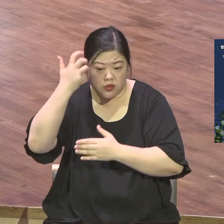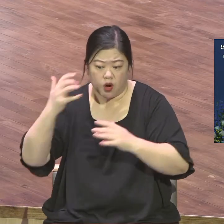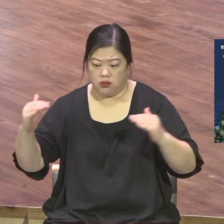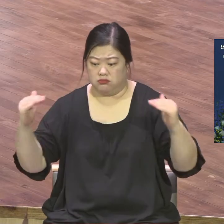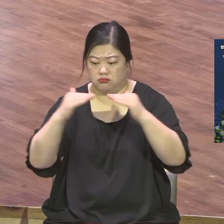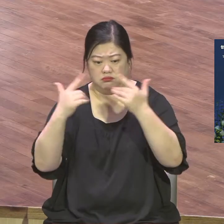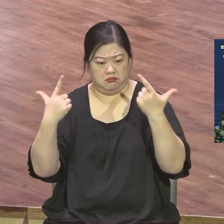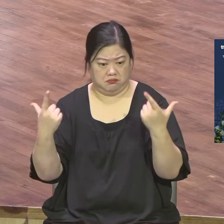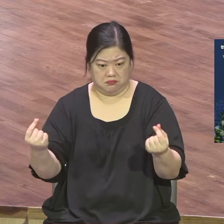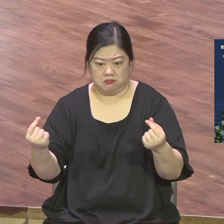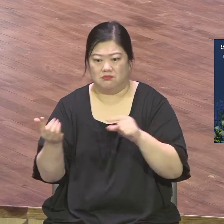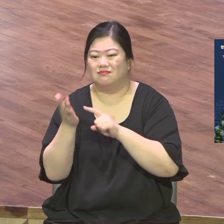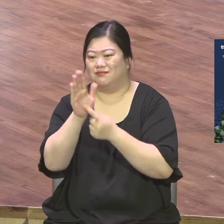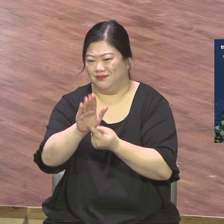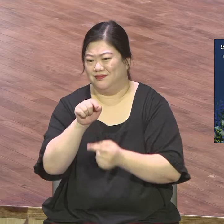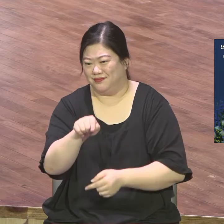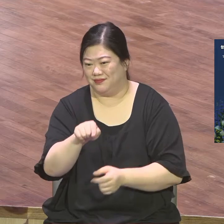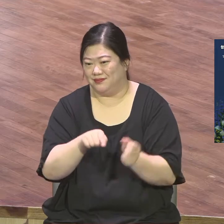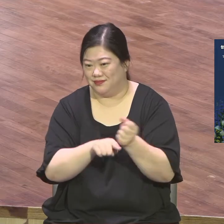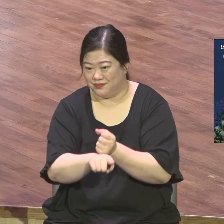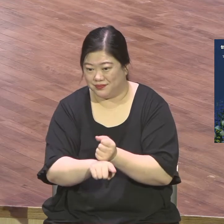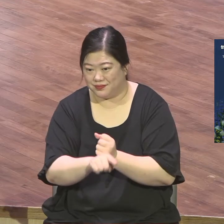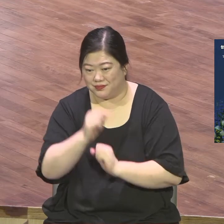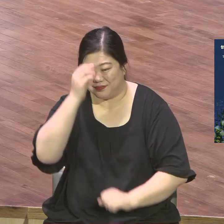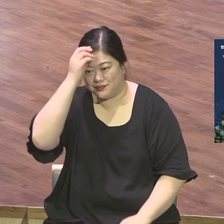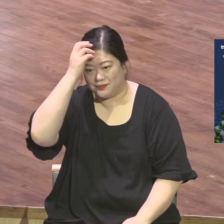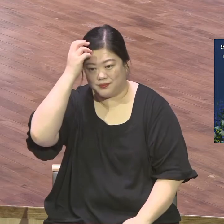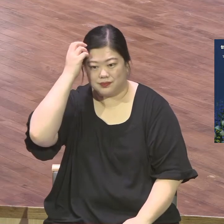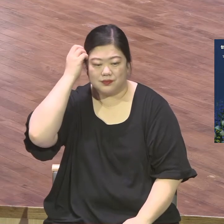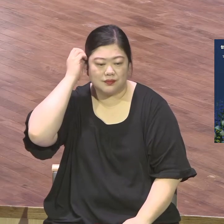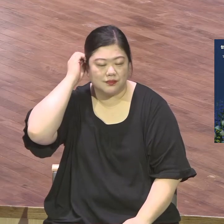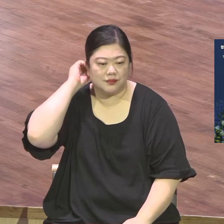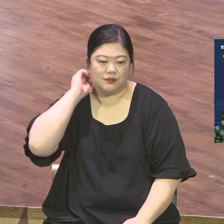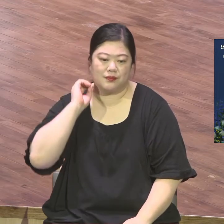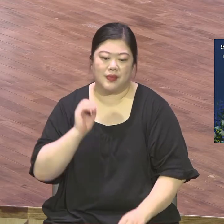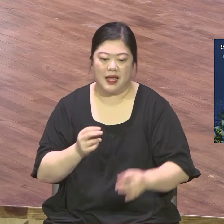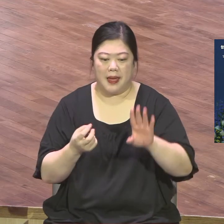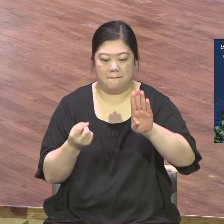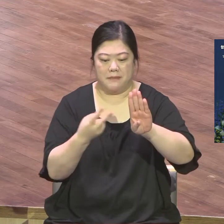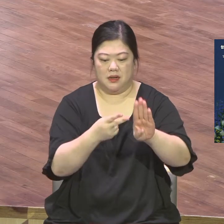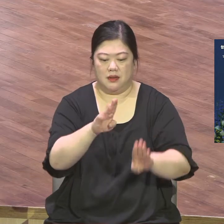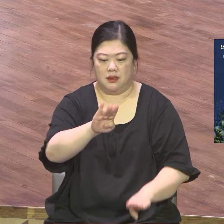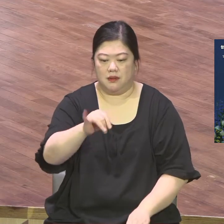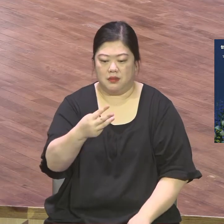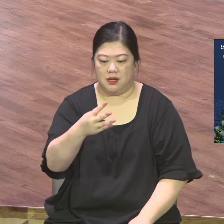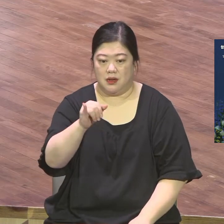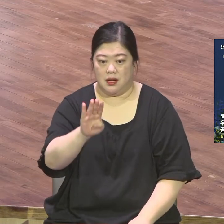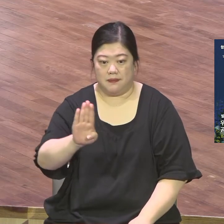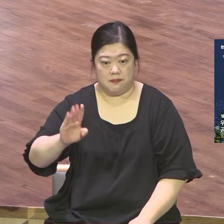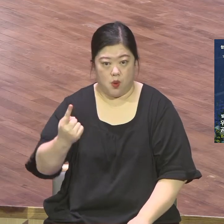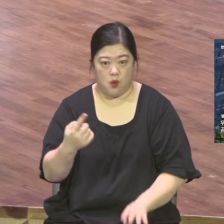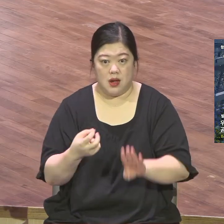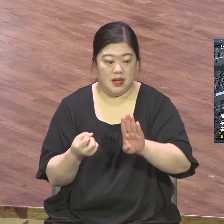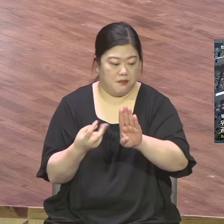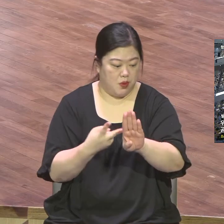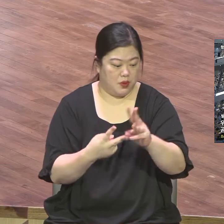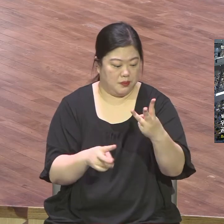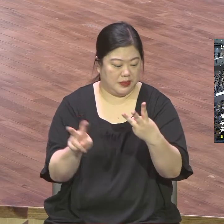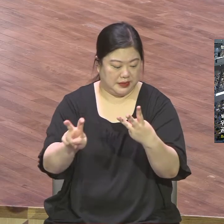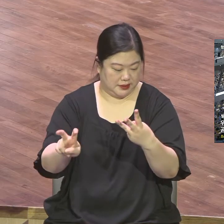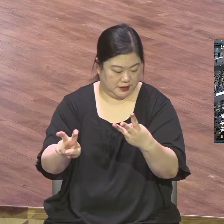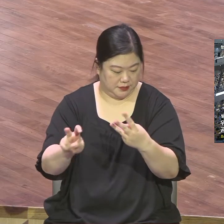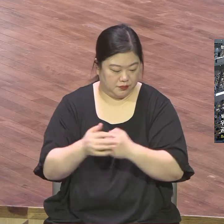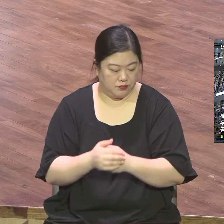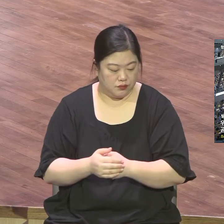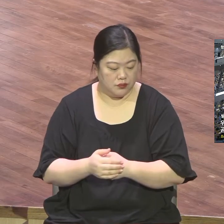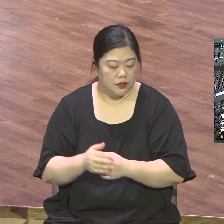권속이다 라고 그렇게 표현하고 있습니다. 빌립보 3장 1절에 밝히고 있습니다. 우리는 천국